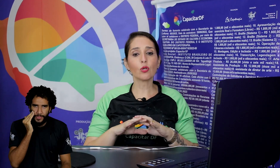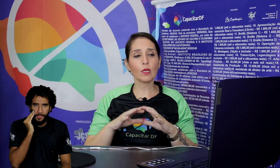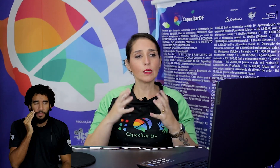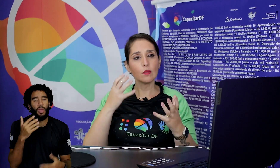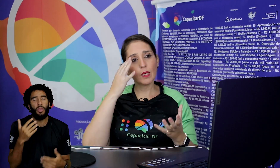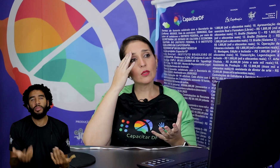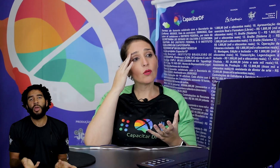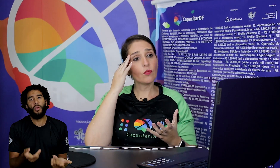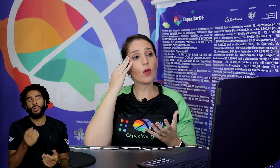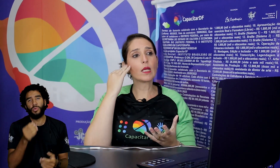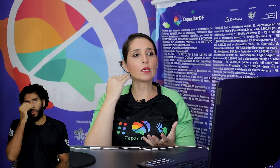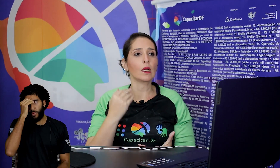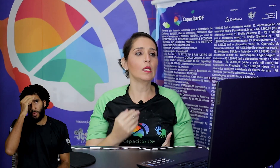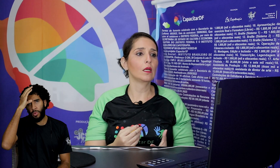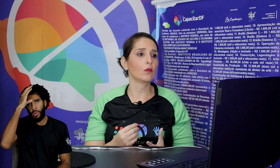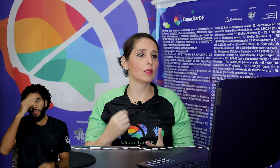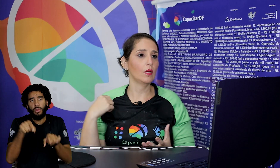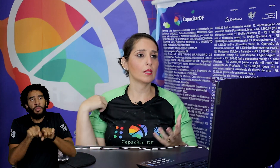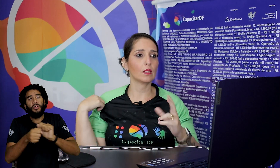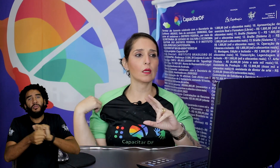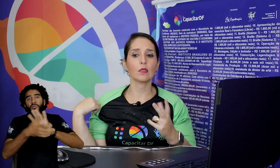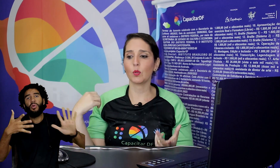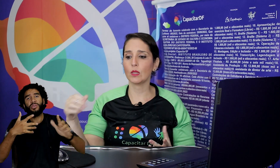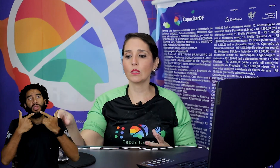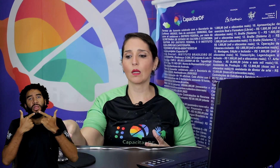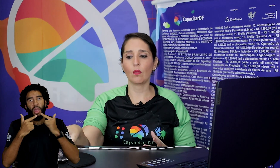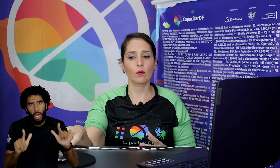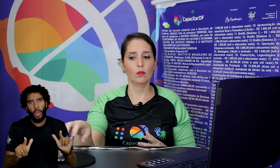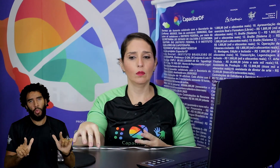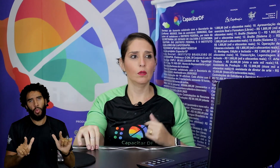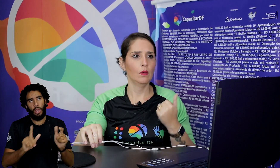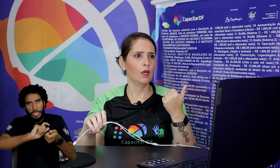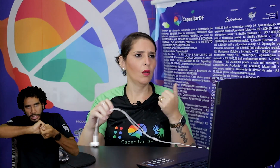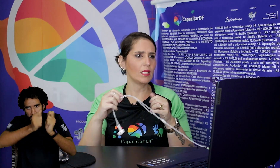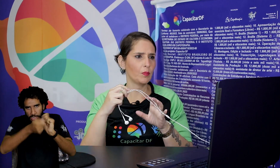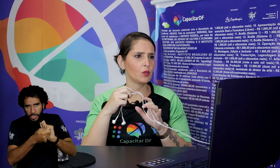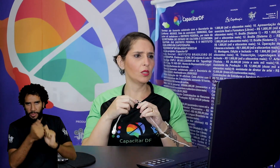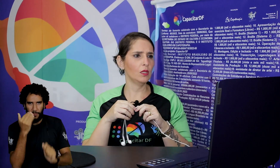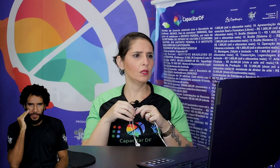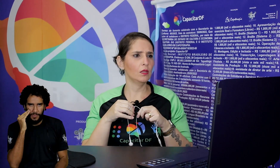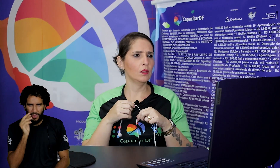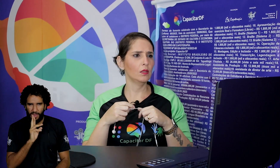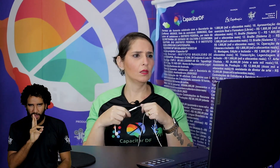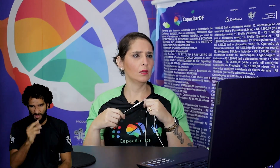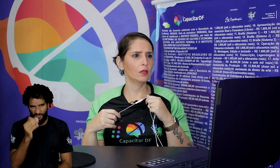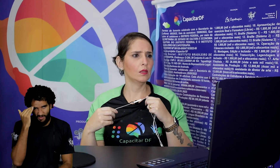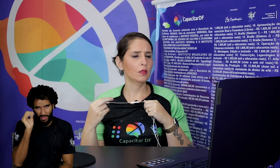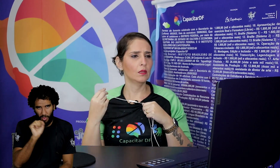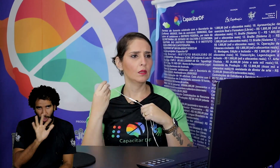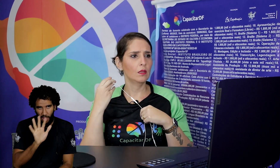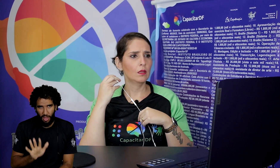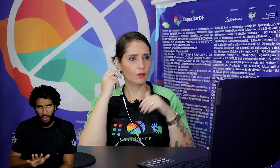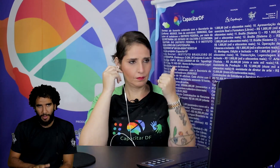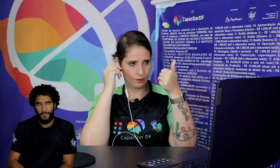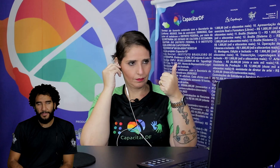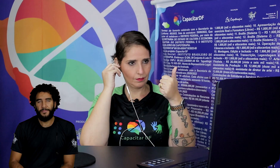questão de conhecimento e de fluência na língua, essa transposição. Eu respondi?